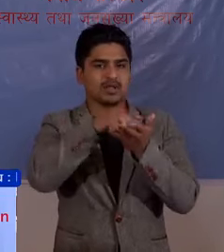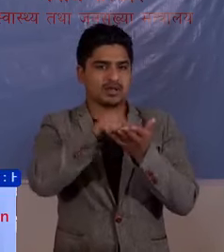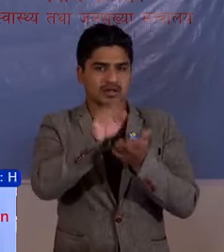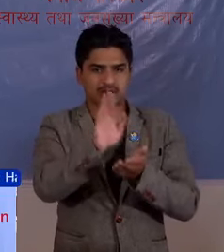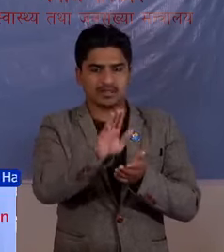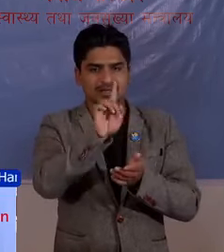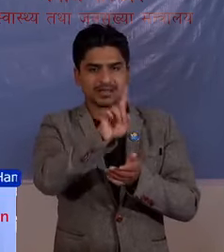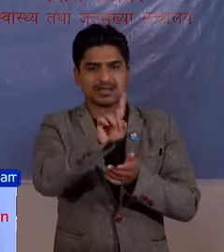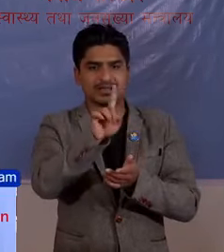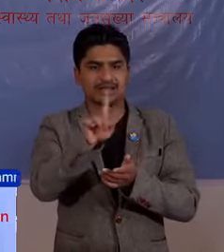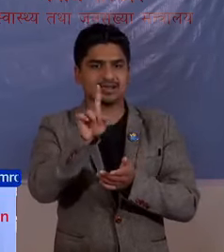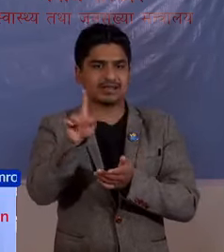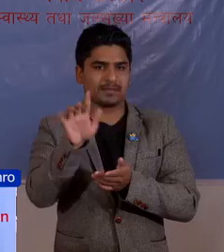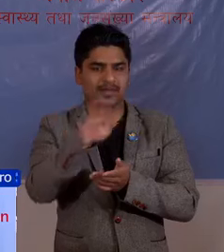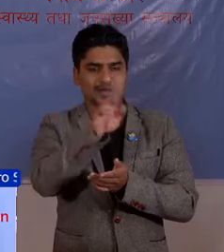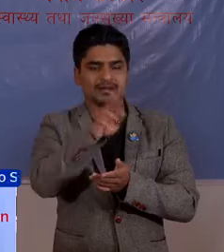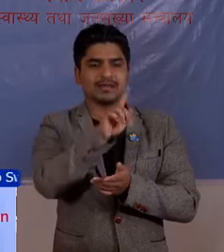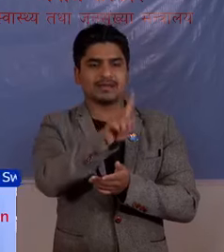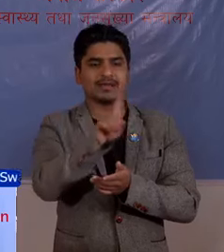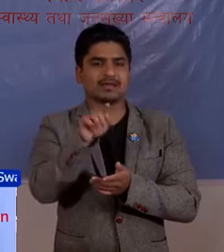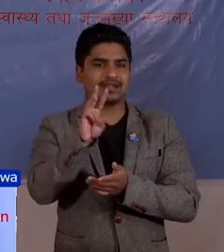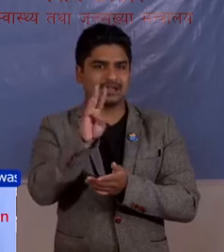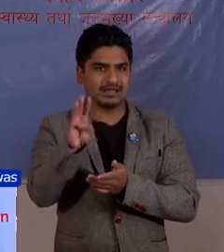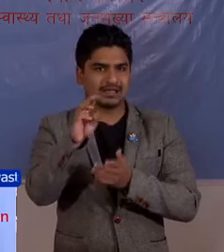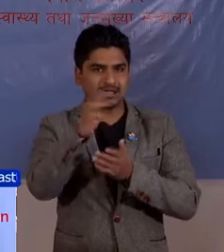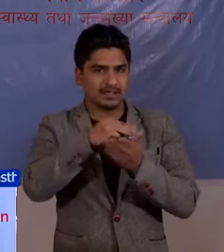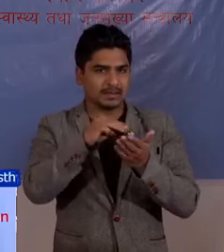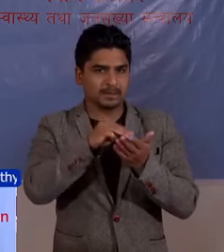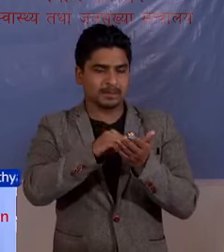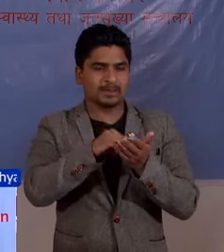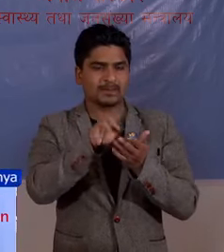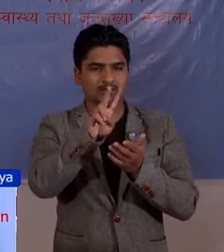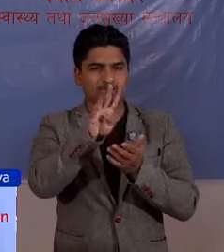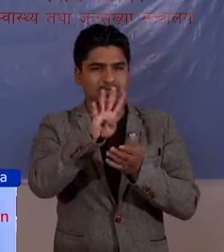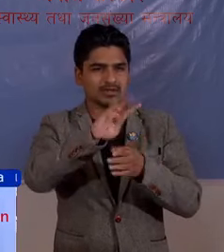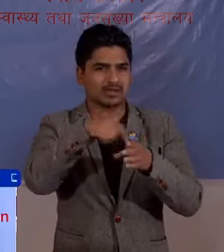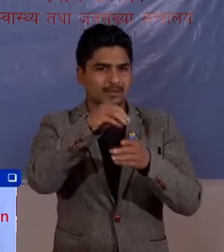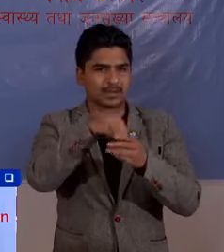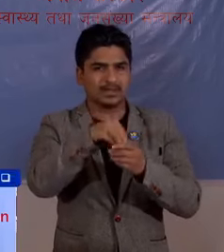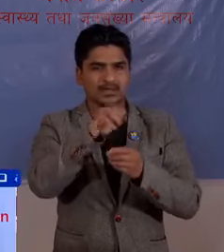सेन्टर छ, 11:15 र 11:33, जसमा गत 24 घन्टामा